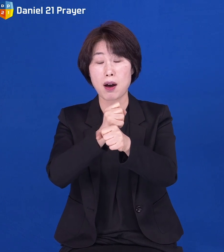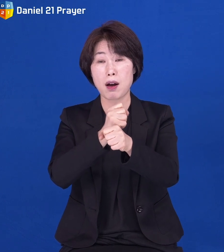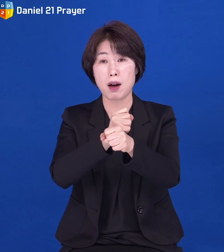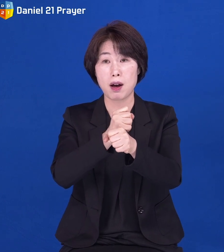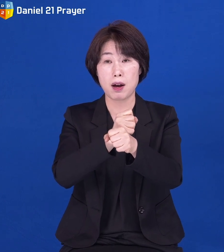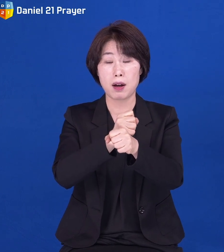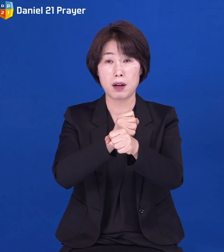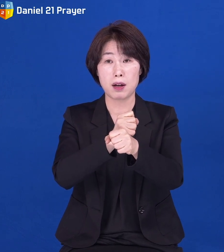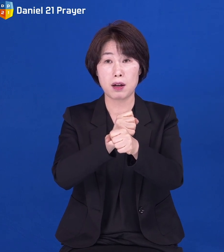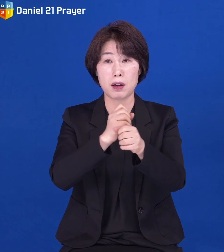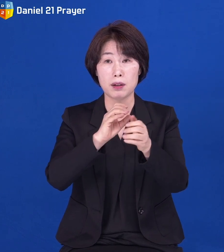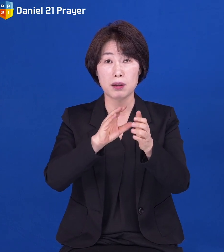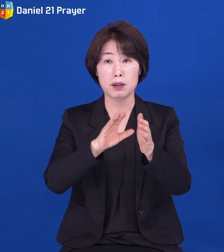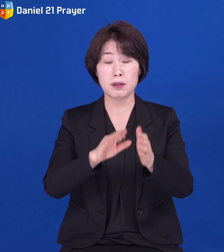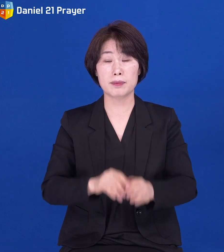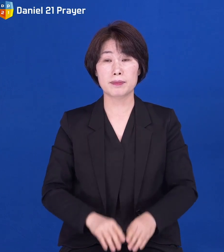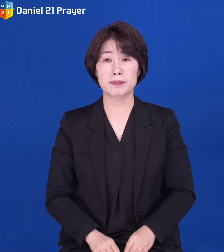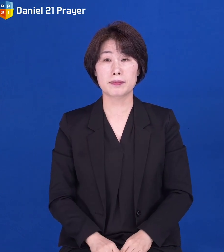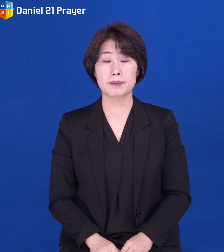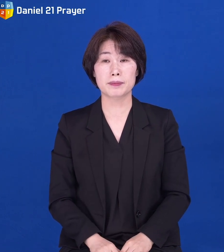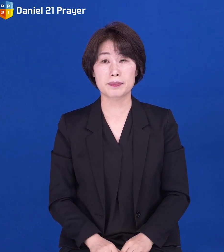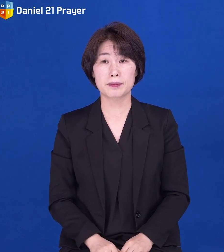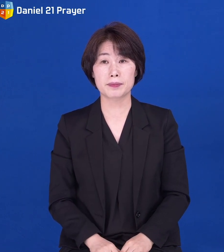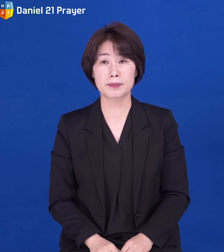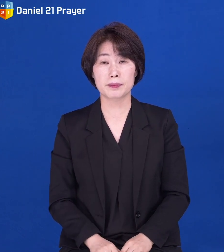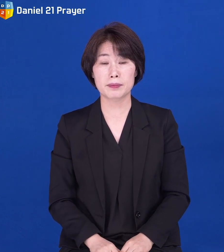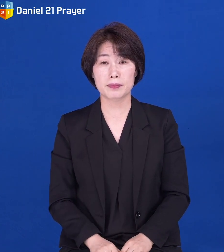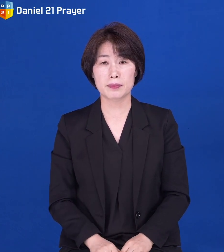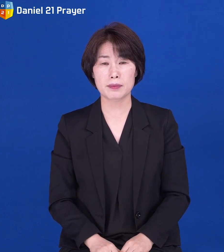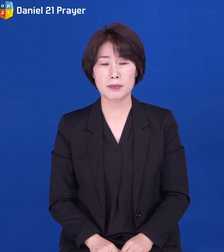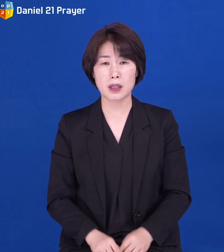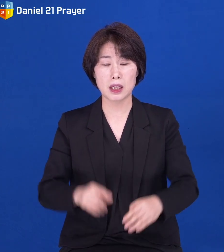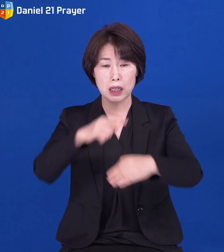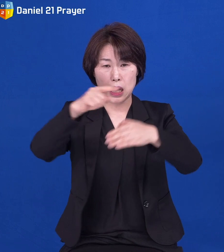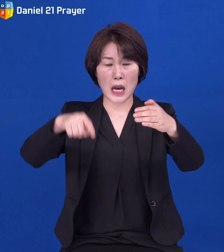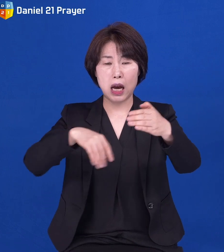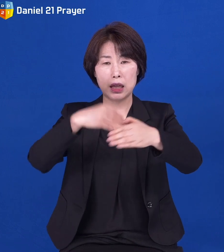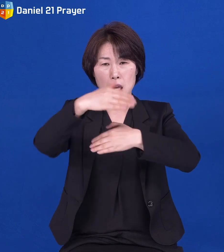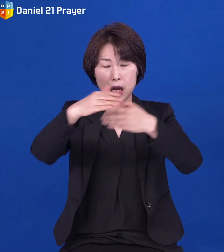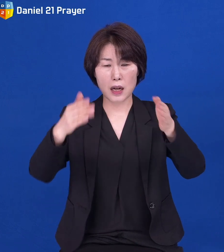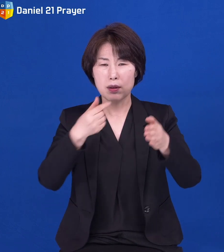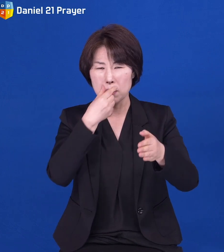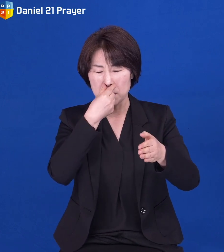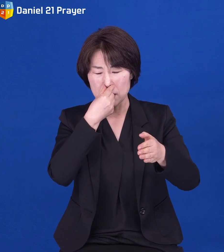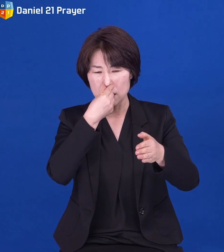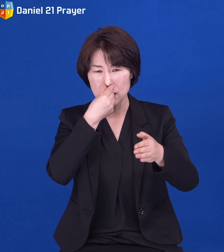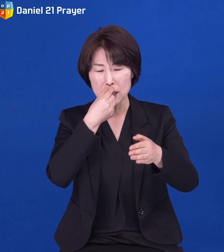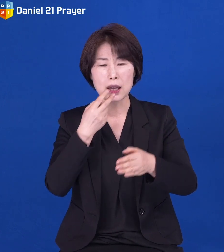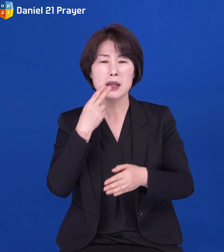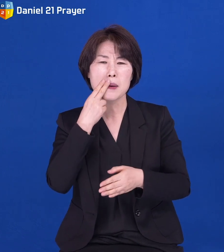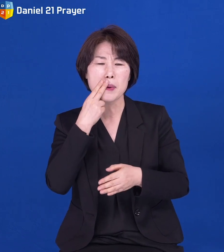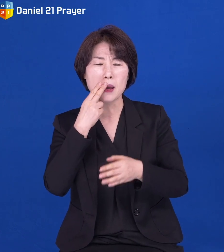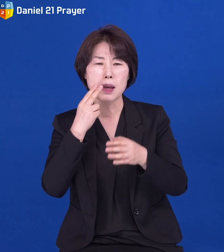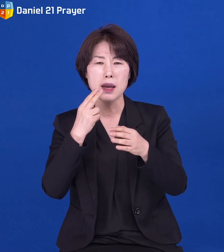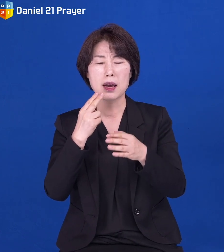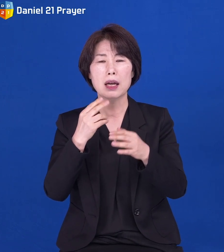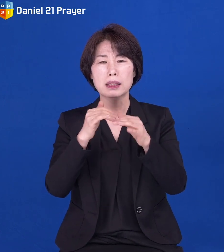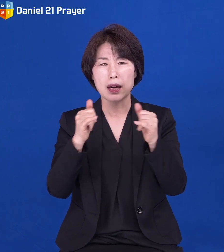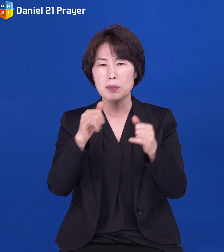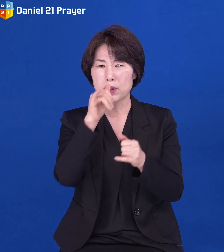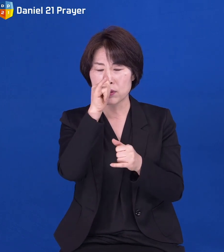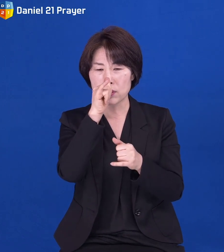있었었는데 그때 이제 그 안에서 담배를 다 피울 수가 있었거든요. 근데 이제 아이가 있으니까 항상 신경이 쓰이는 거 거기서